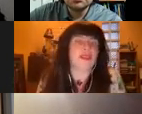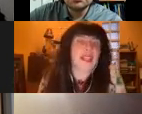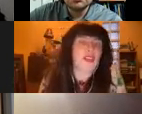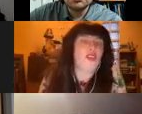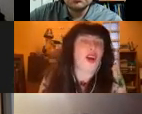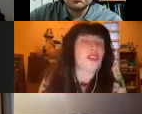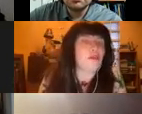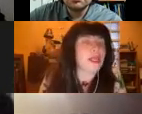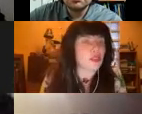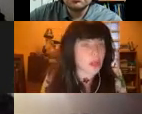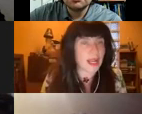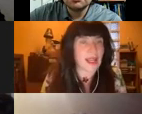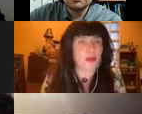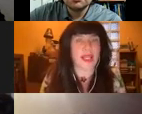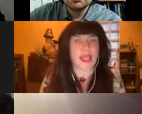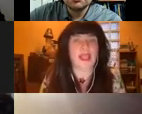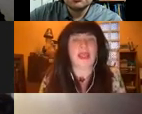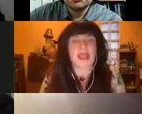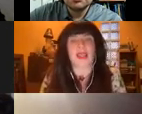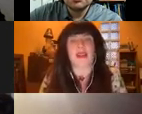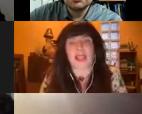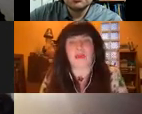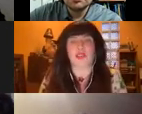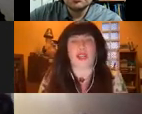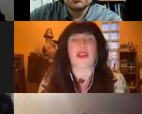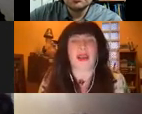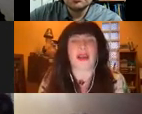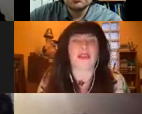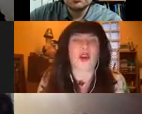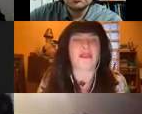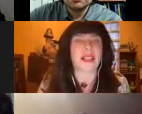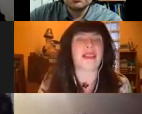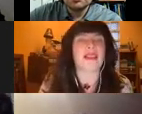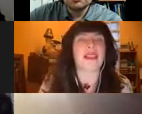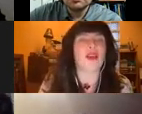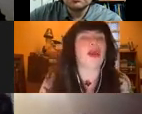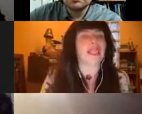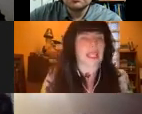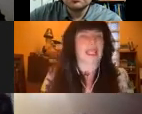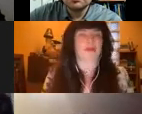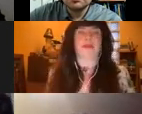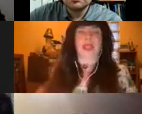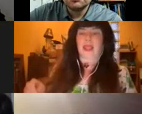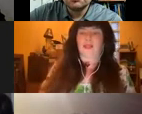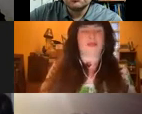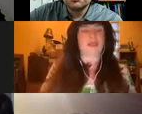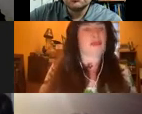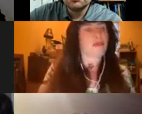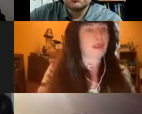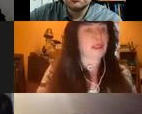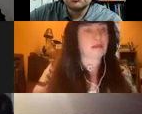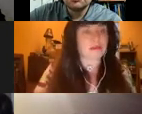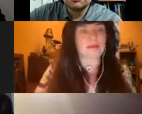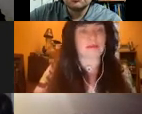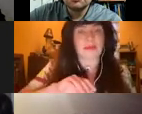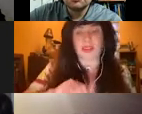y considerando los años de inmersión en la lengua que las personas, los hablantes de esta lengua tienen. Entonces,